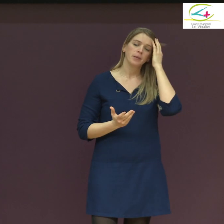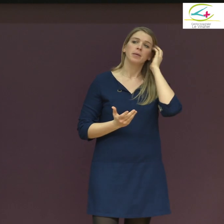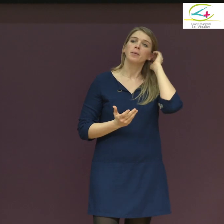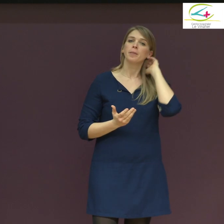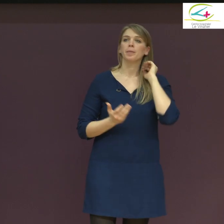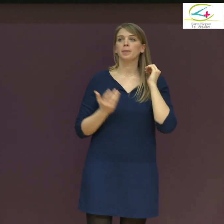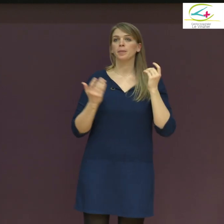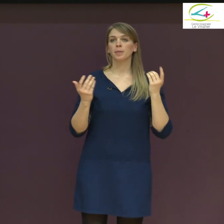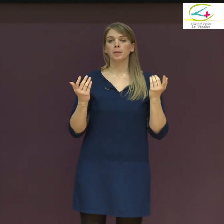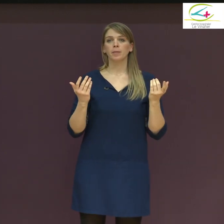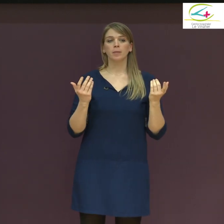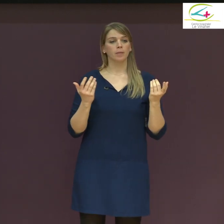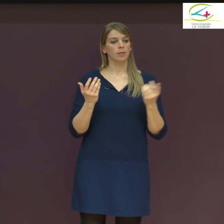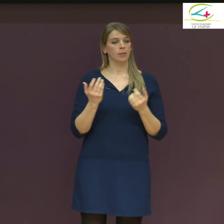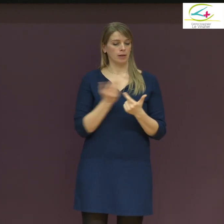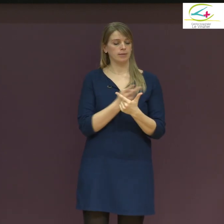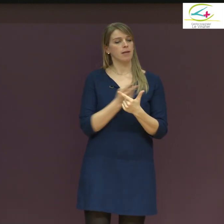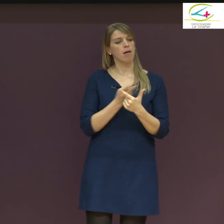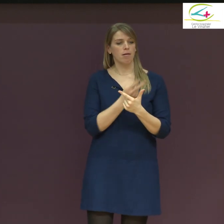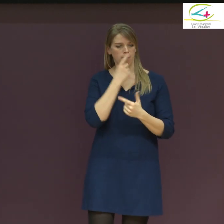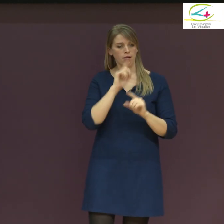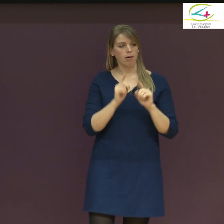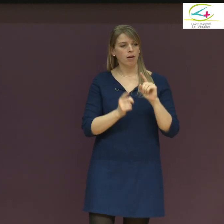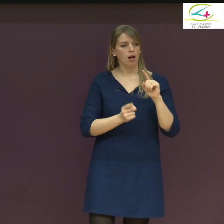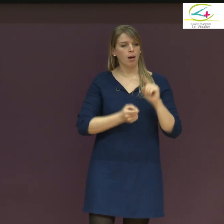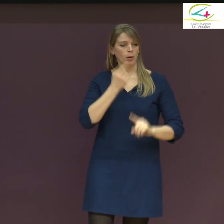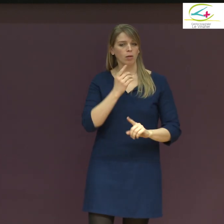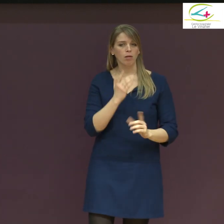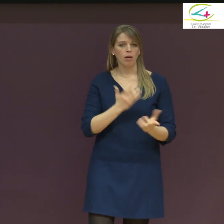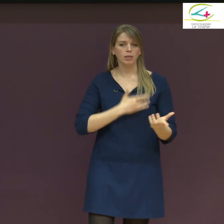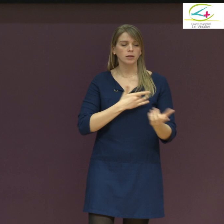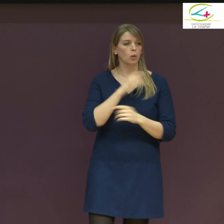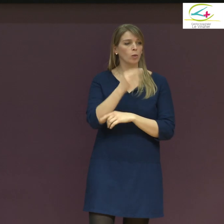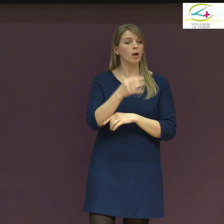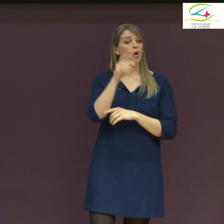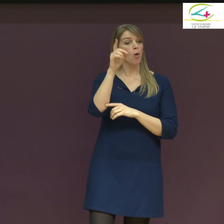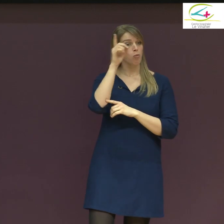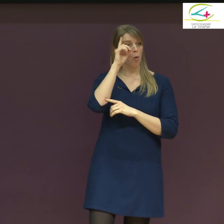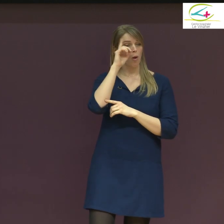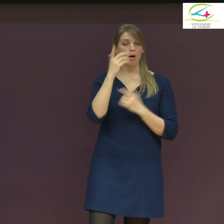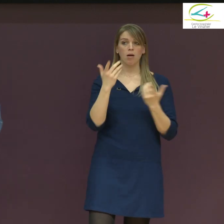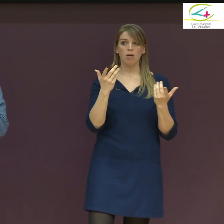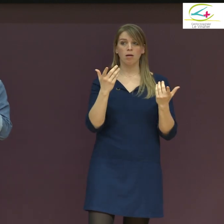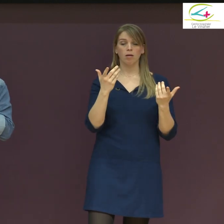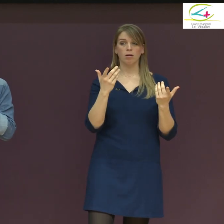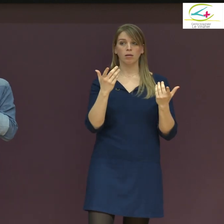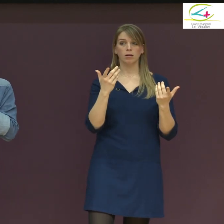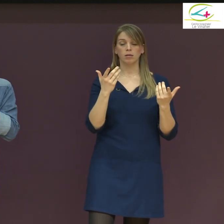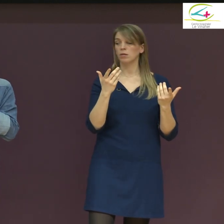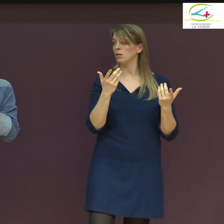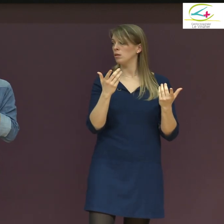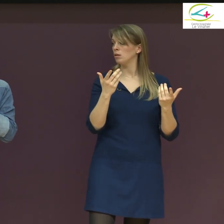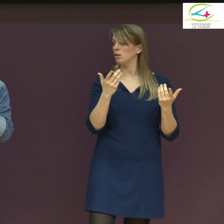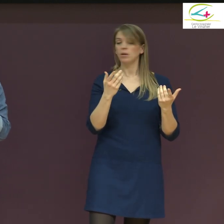Donc du coup, je pense que ces deux aspects-là, et c'est intéressant, parce que ça montre aussi ce qu'on peut faire. Vous